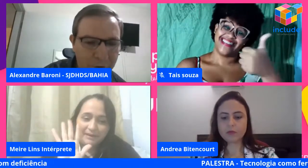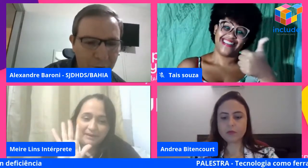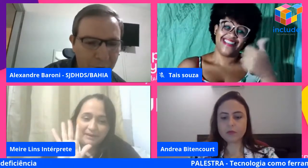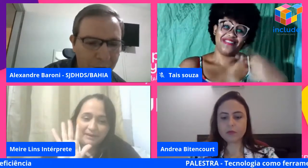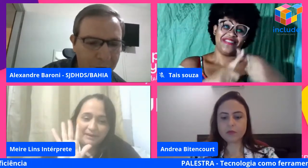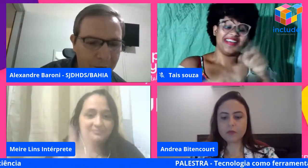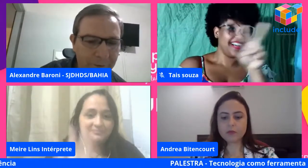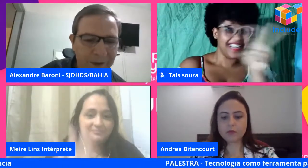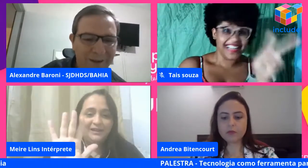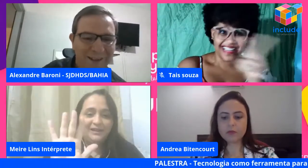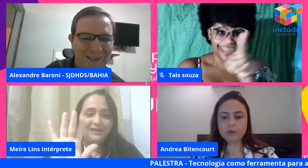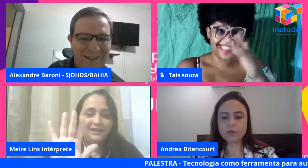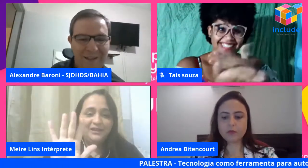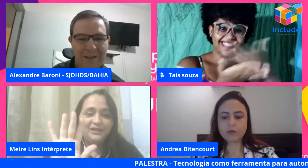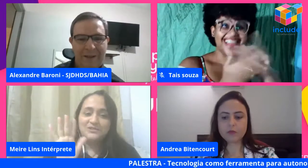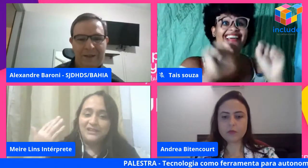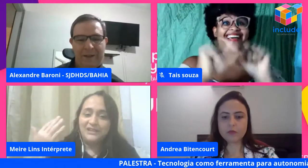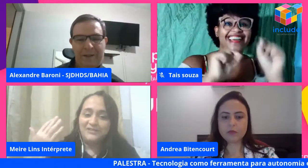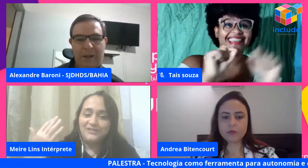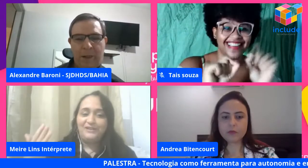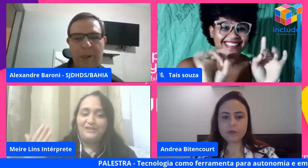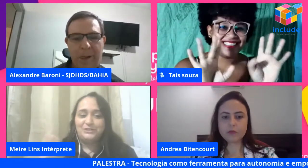Precisa abrir o seu olho. Eu sei que eu vi que você estava